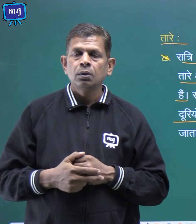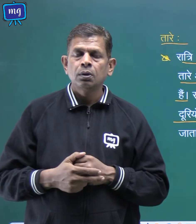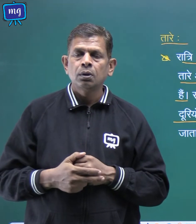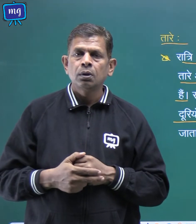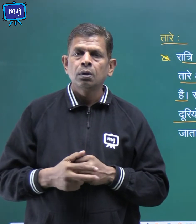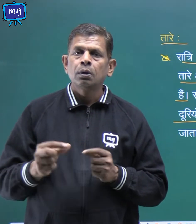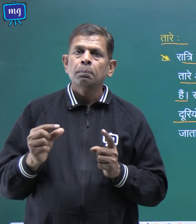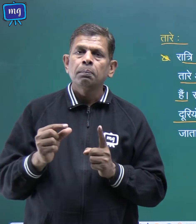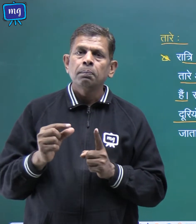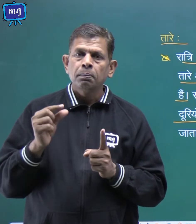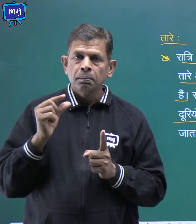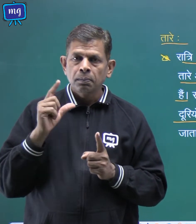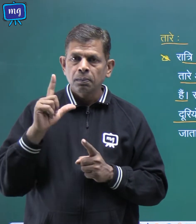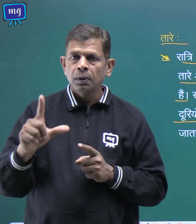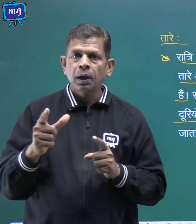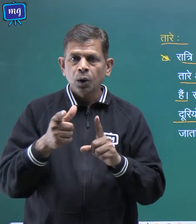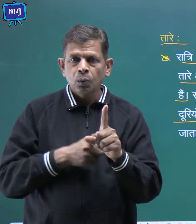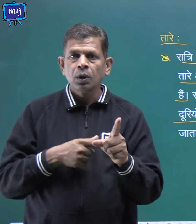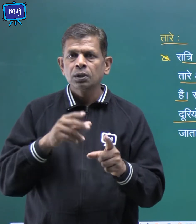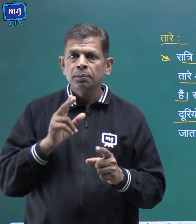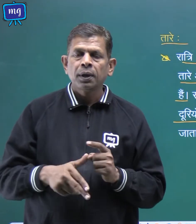प्रकाश वर्ष में